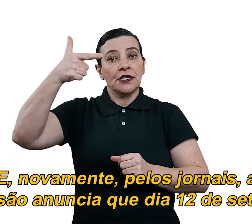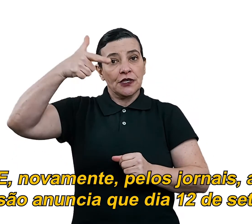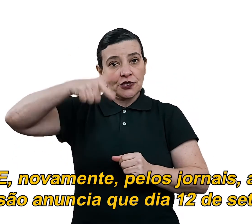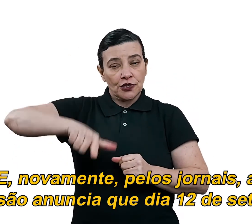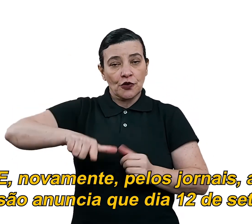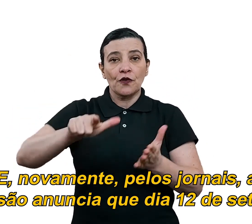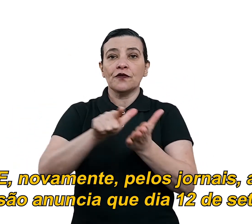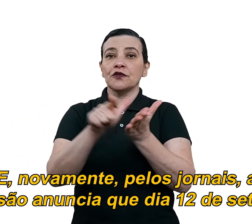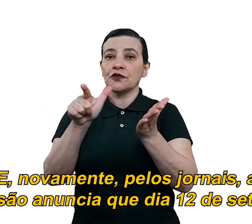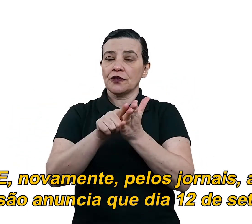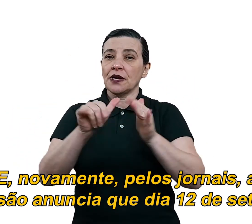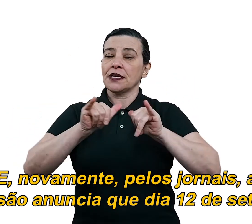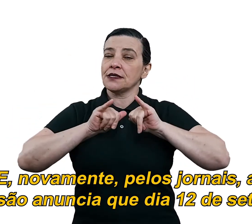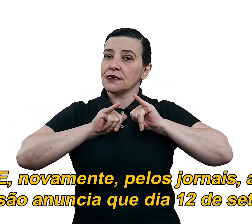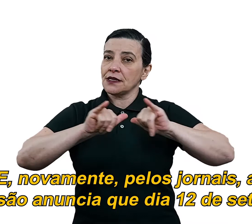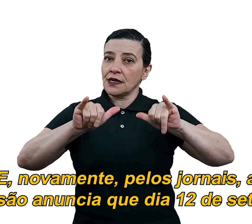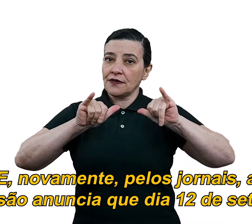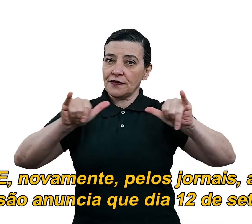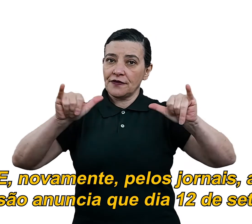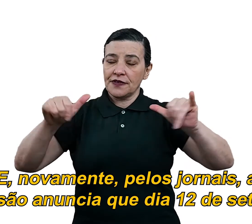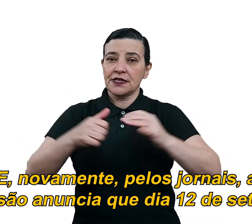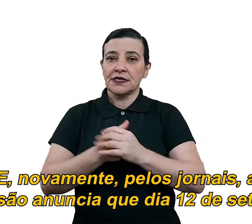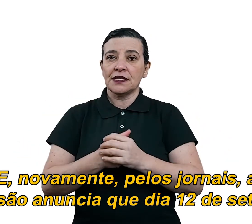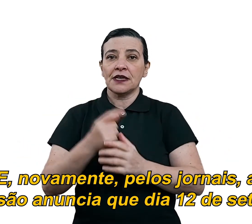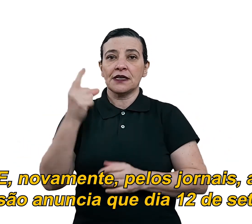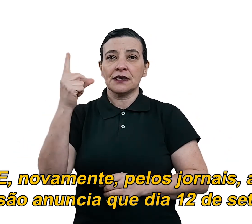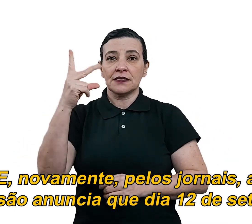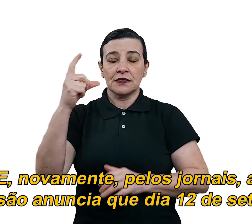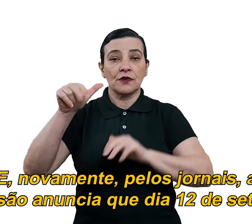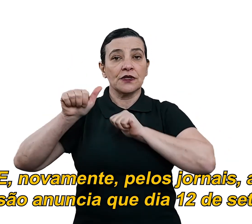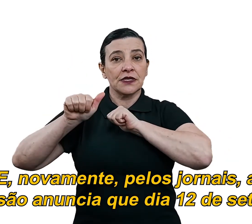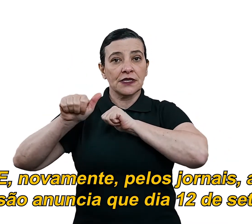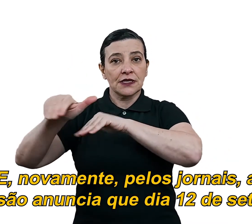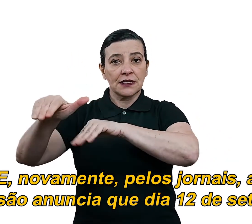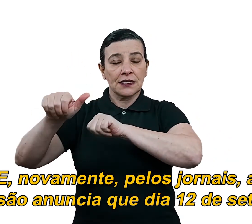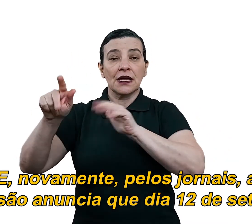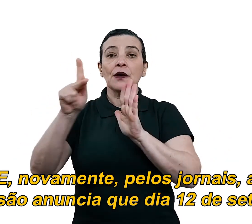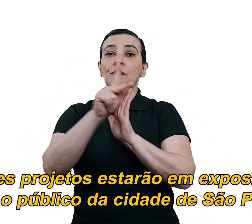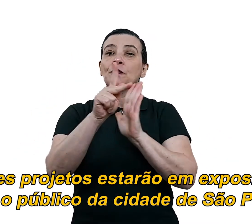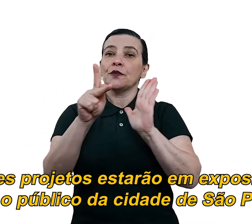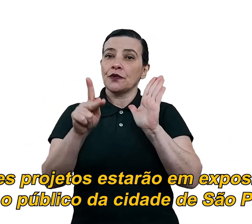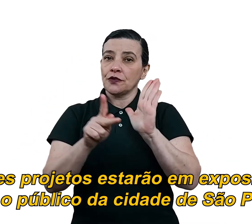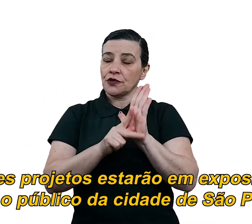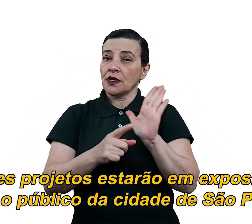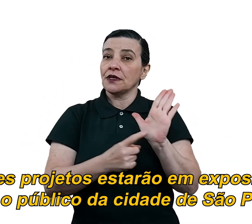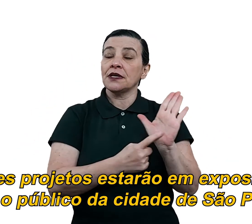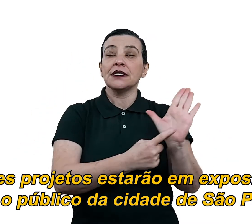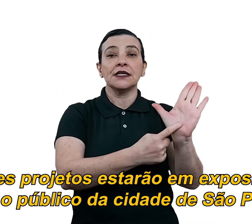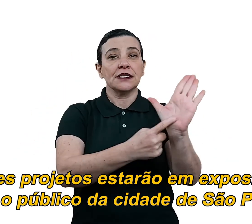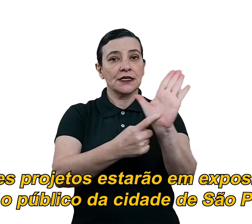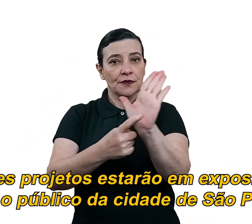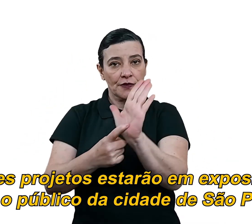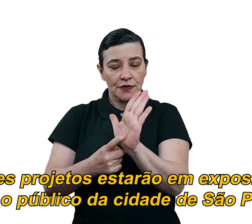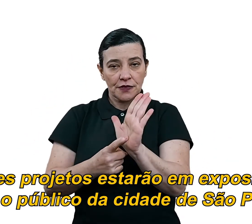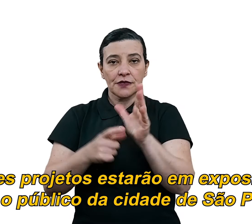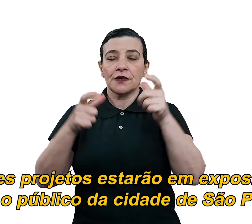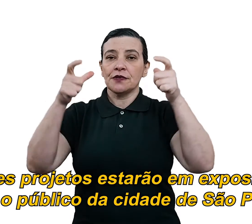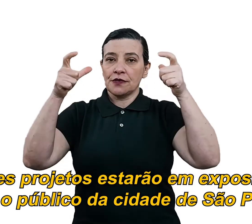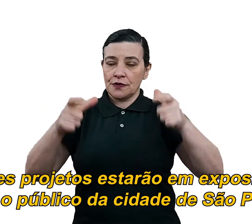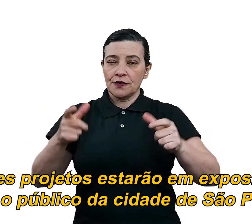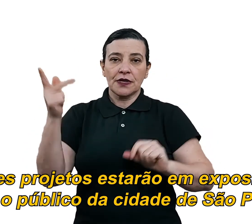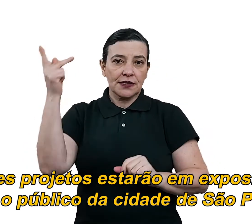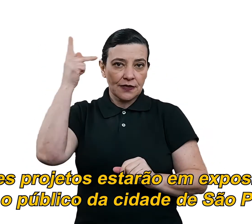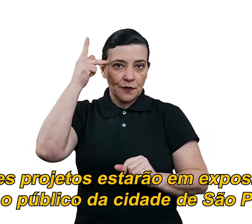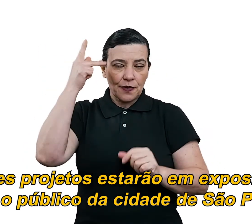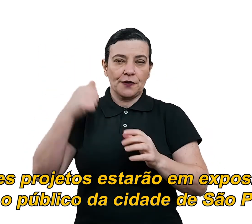recebidos. E, novamente, pelos jornais, a comissão anuncia que, dia 12 de setembro, esses projetos estarão em